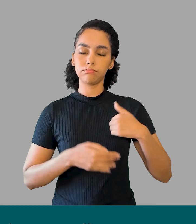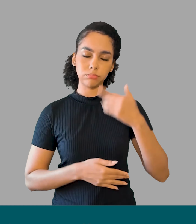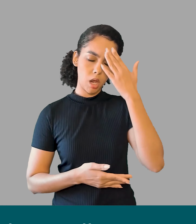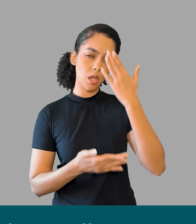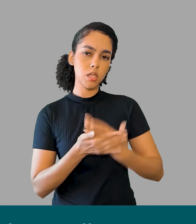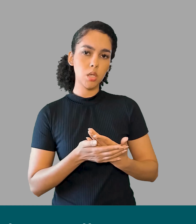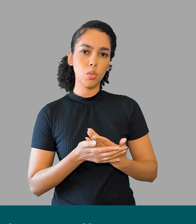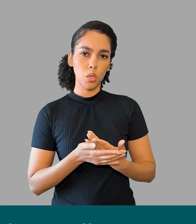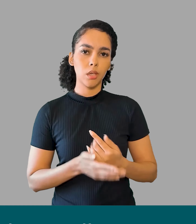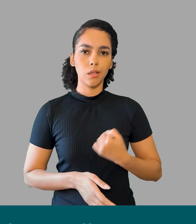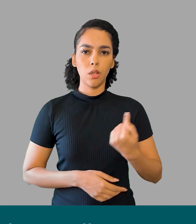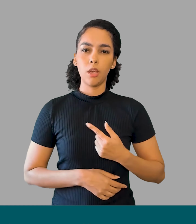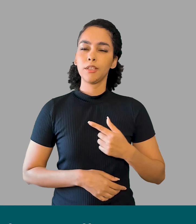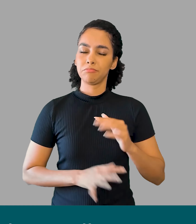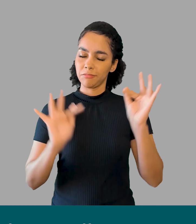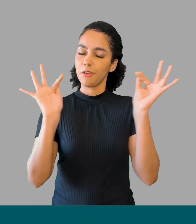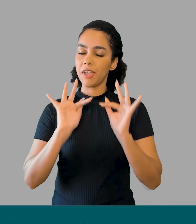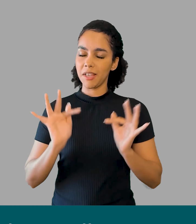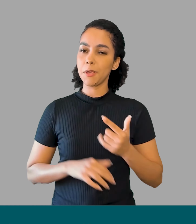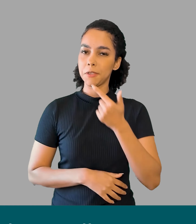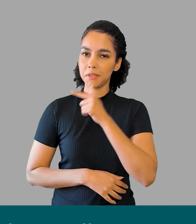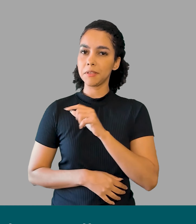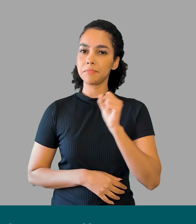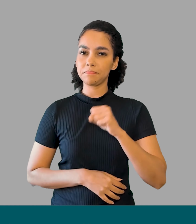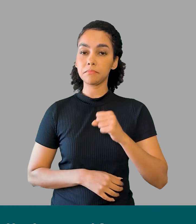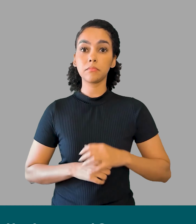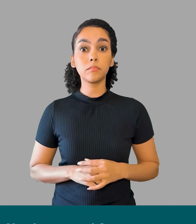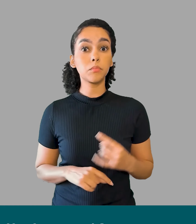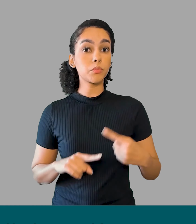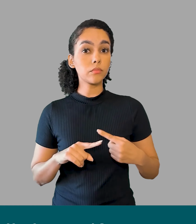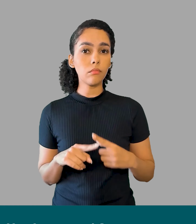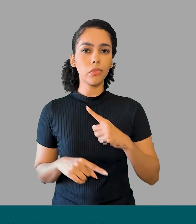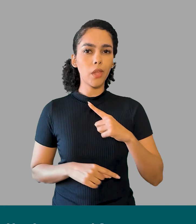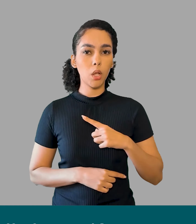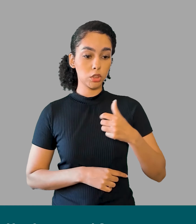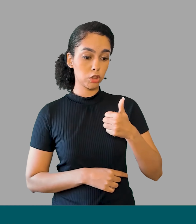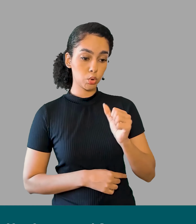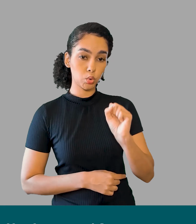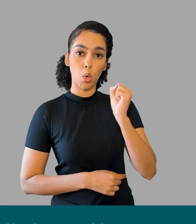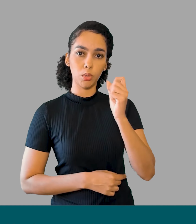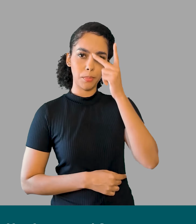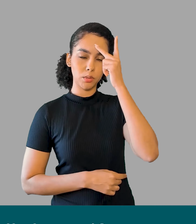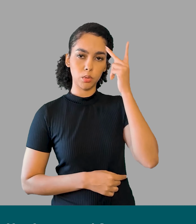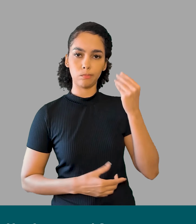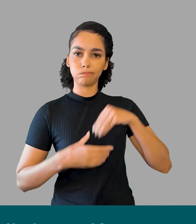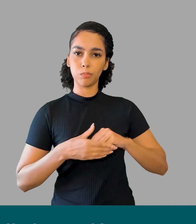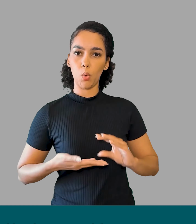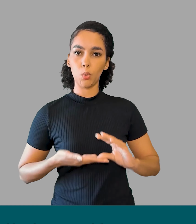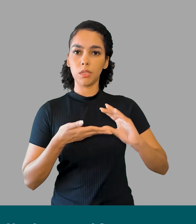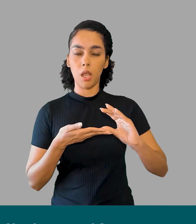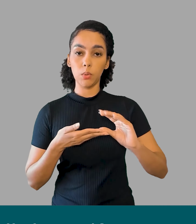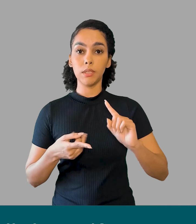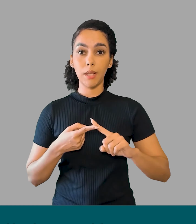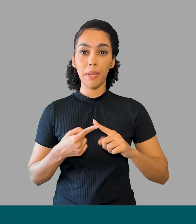eu acredito que a gente vai ser muito feliz, porque além dos 18 conselheiros e